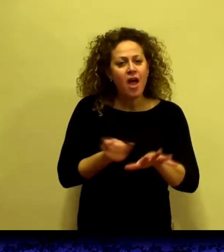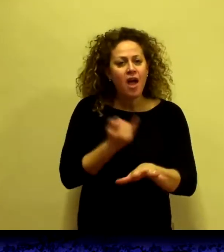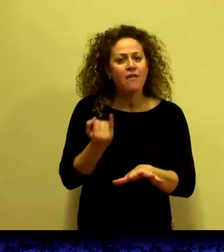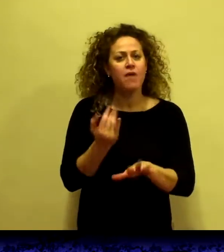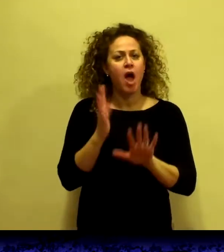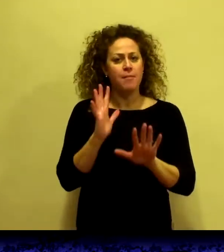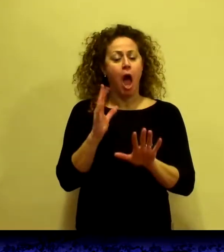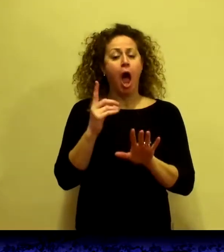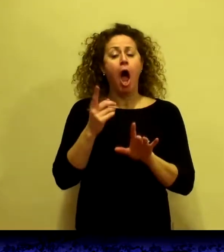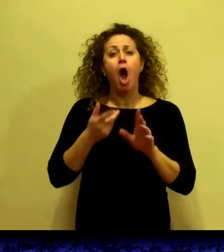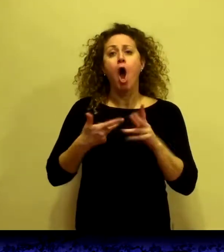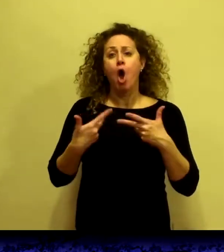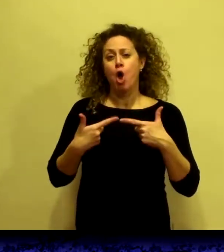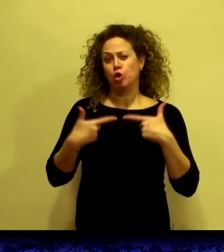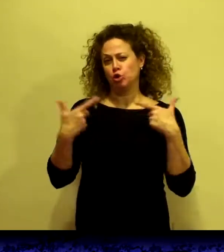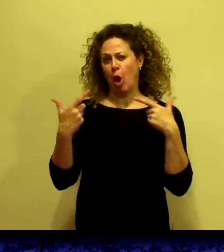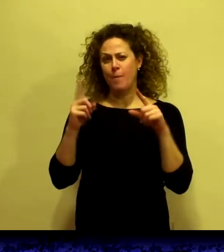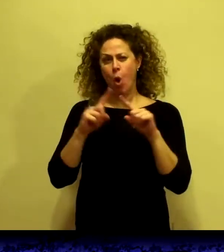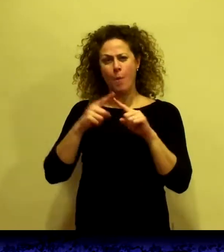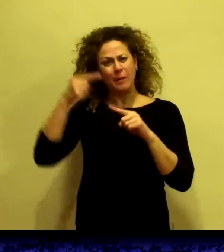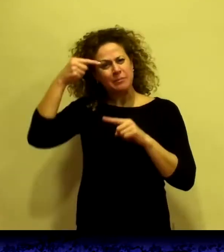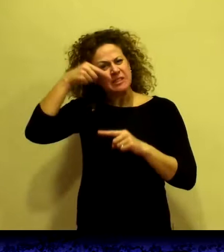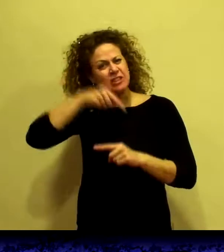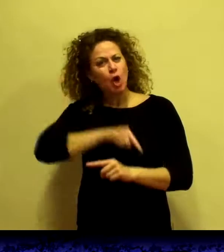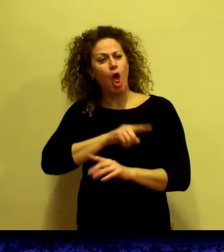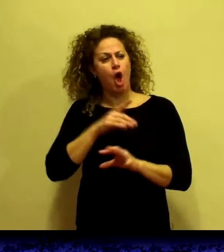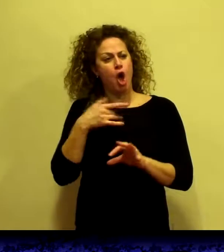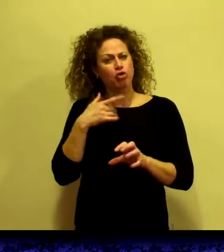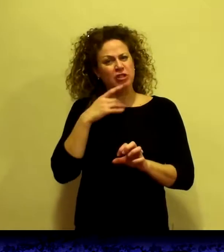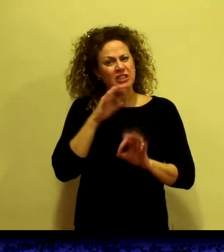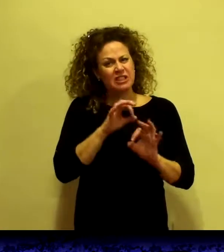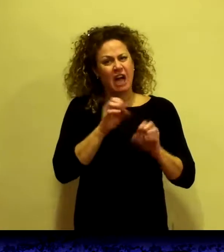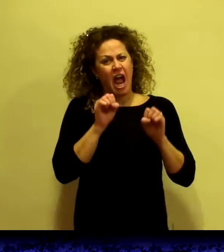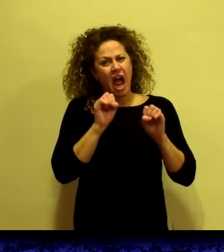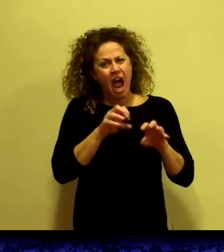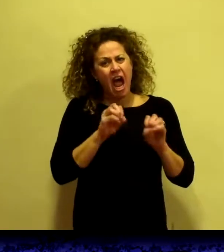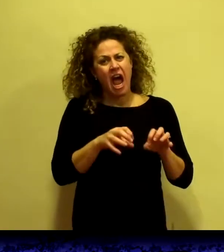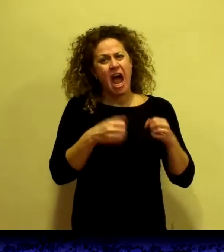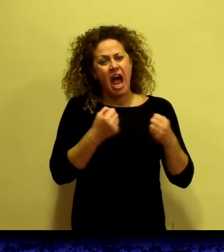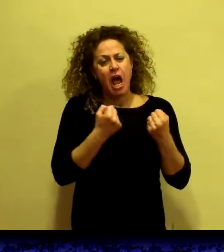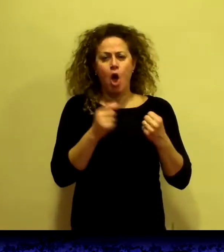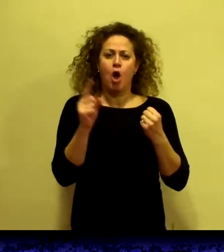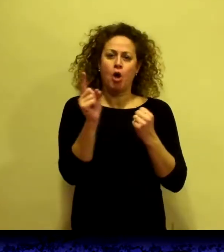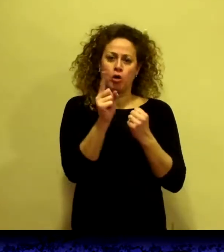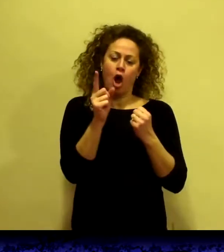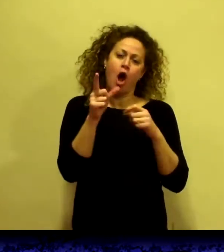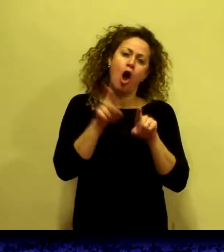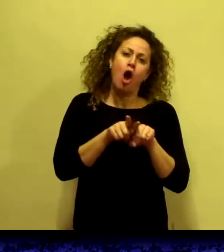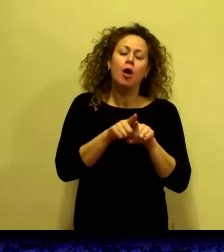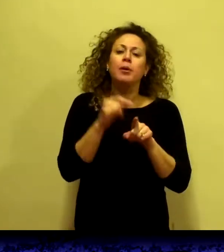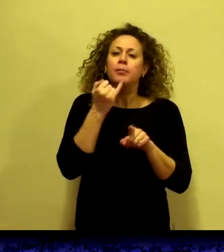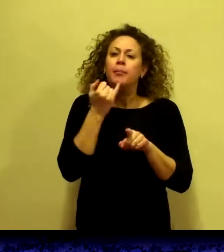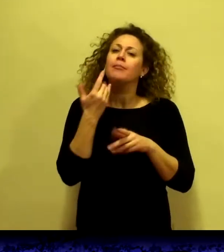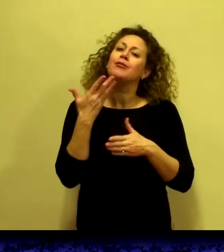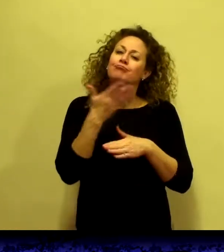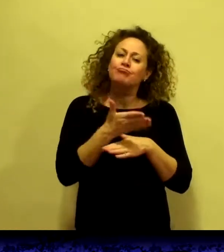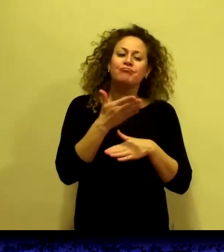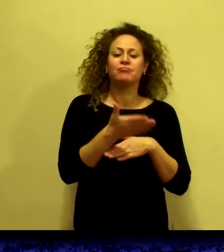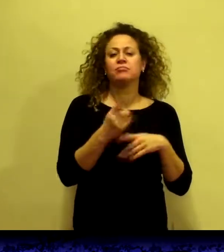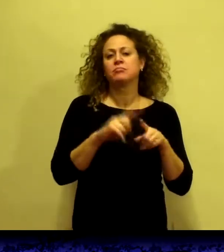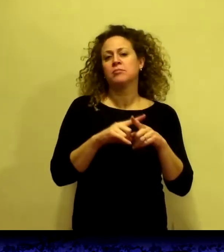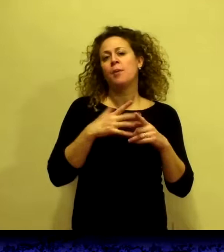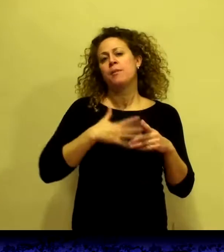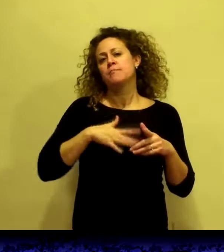troppo psicologica come attività. Ecco, alla fine è un dopo scuola, certo, un posto dove ci si ritrova. Quanti bambini si sono iscritti allo studio e quanti al